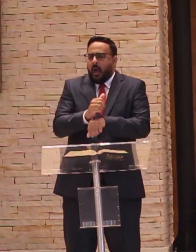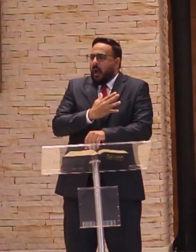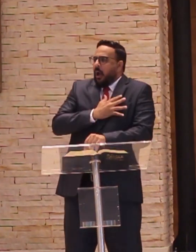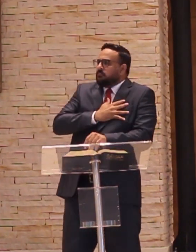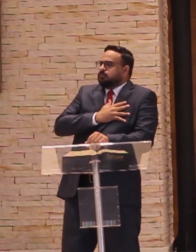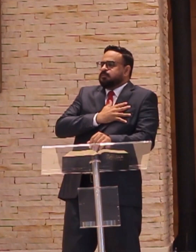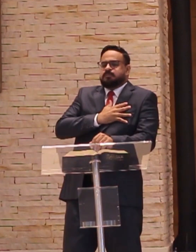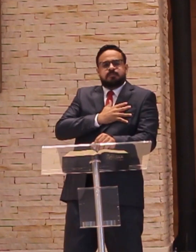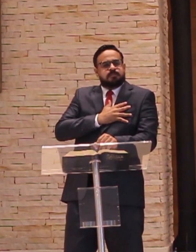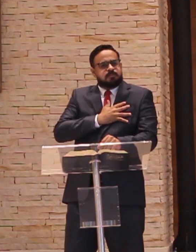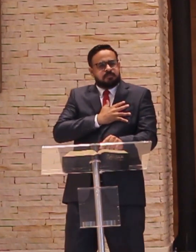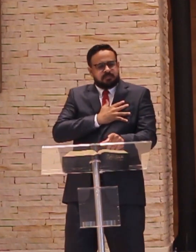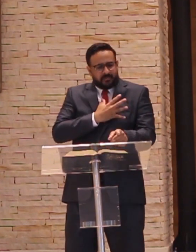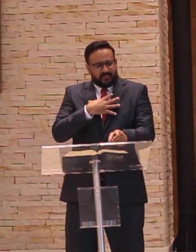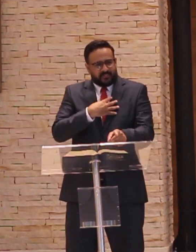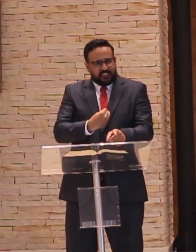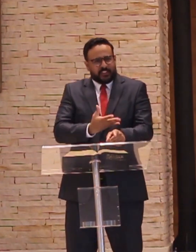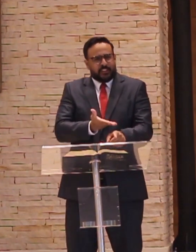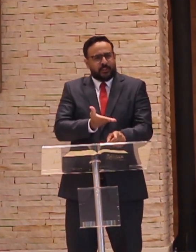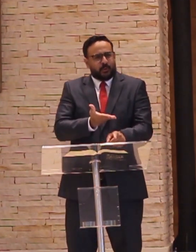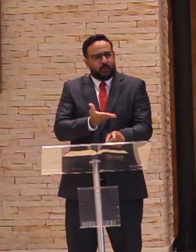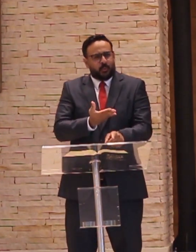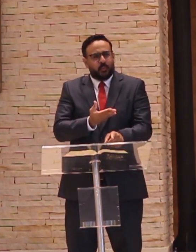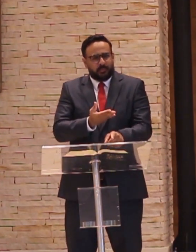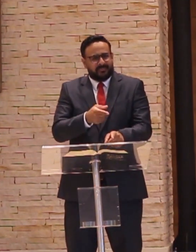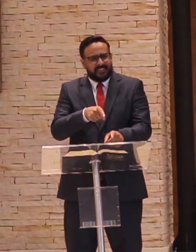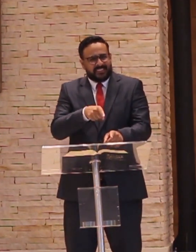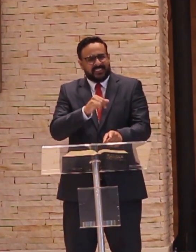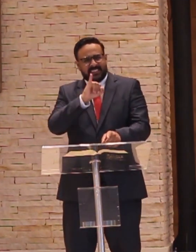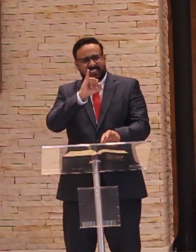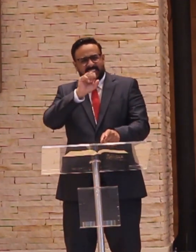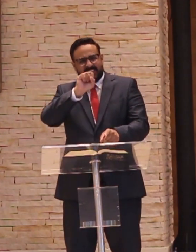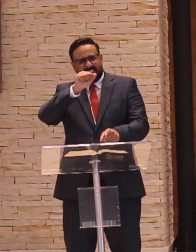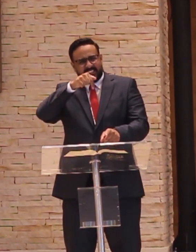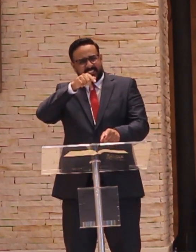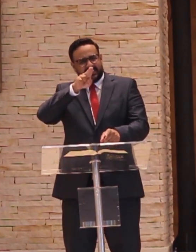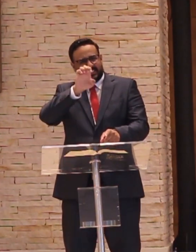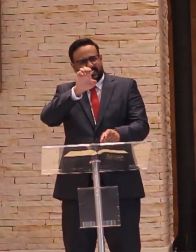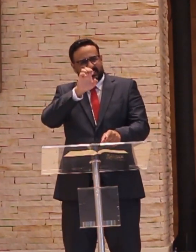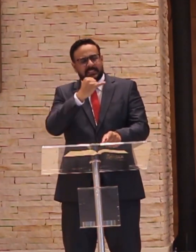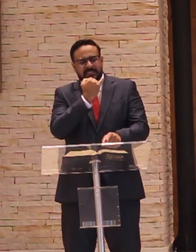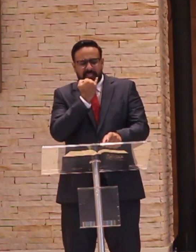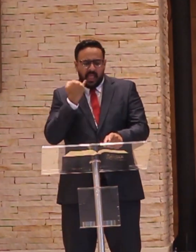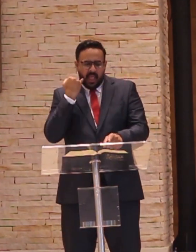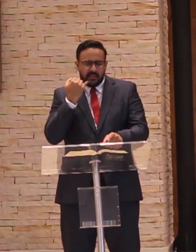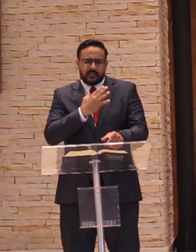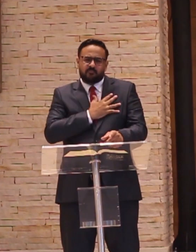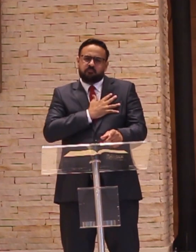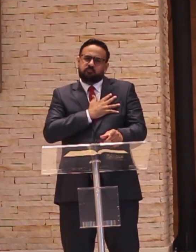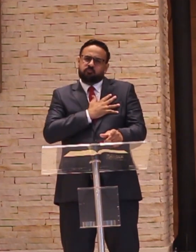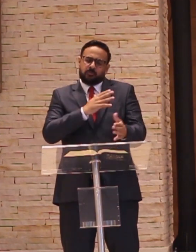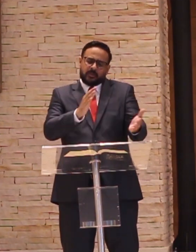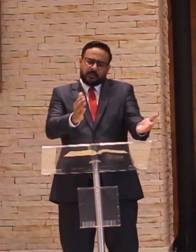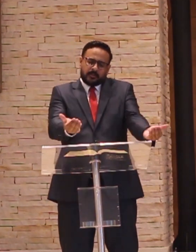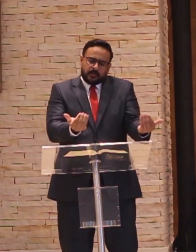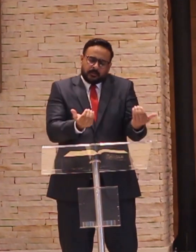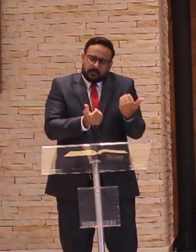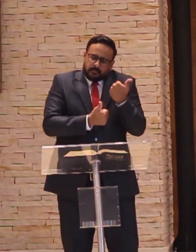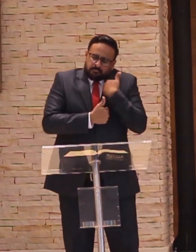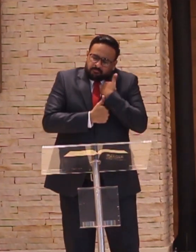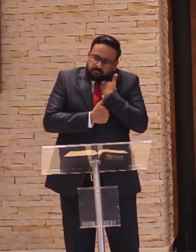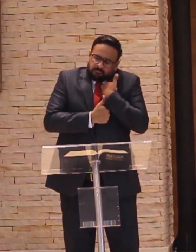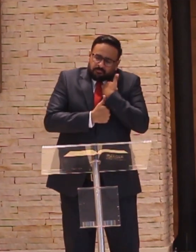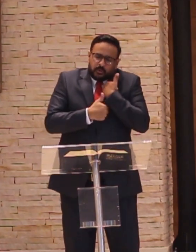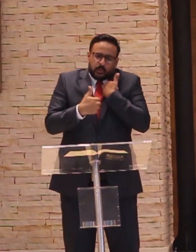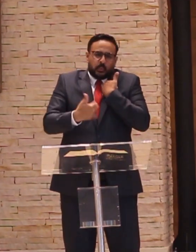que você não hesitou em entregar o seu único filho. E Isaac, naquele momento, também